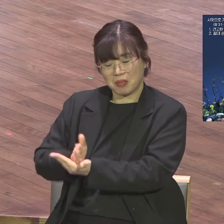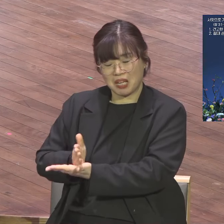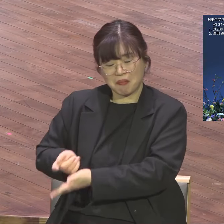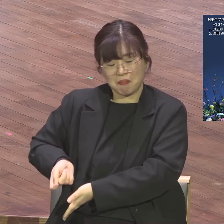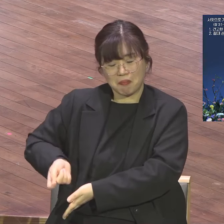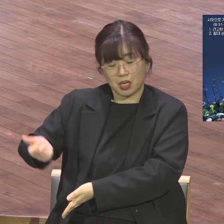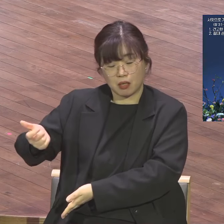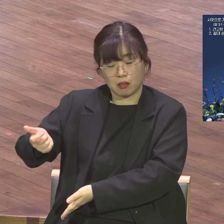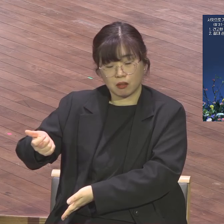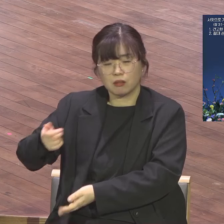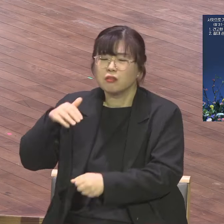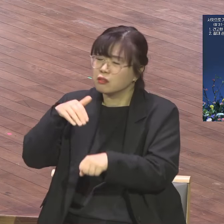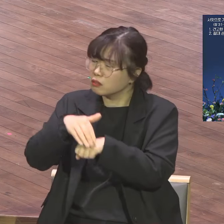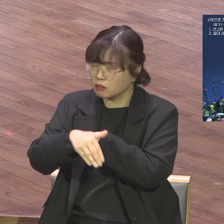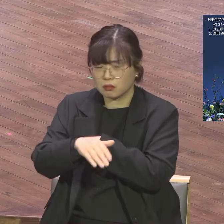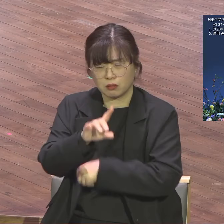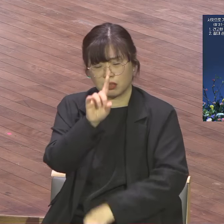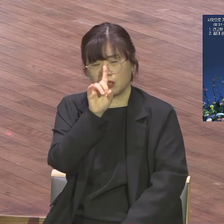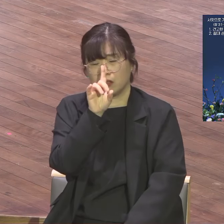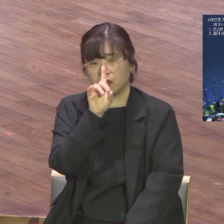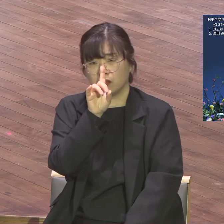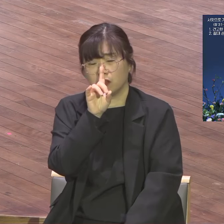안 되면 안 하고